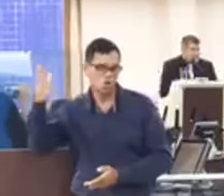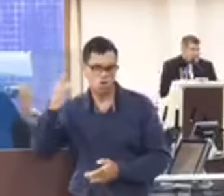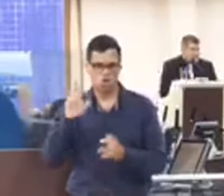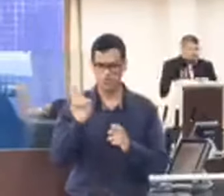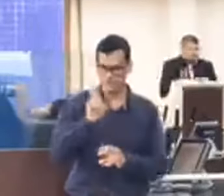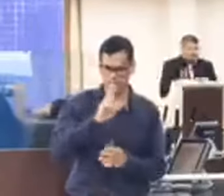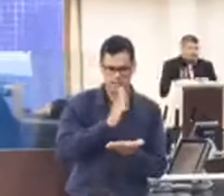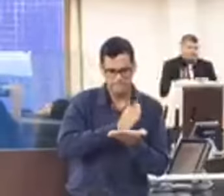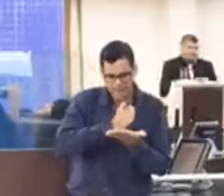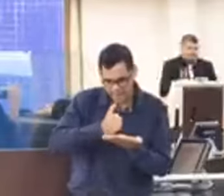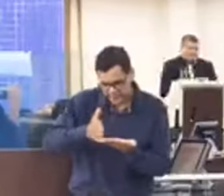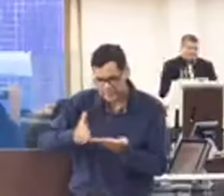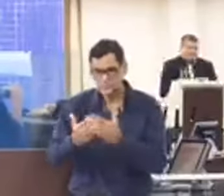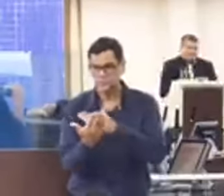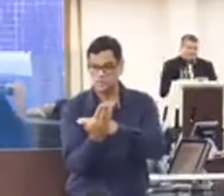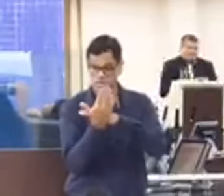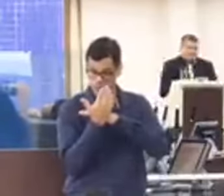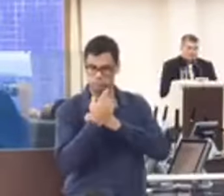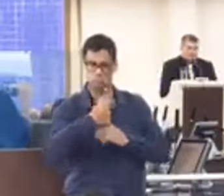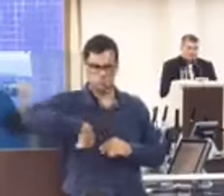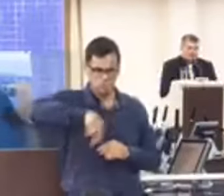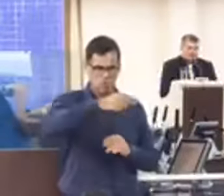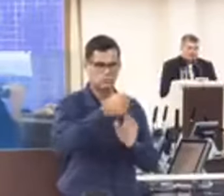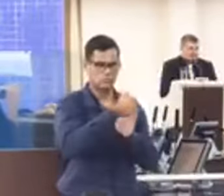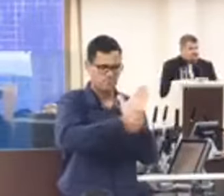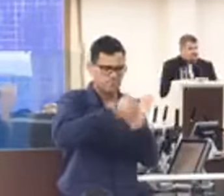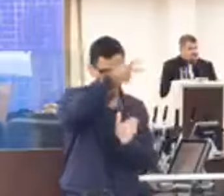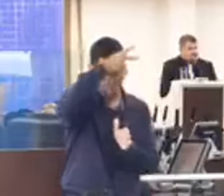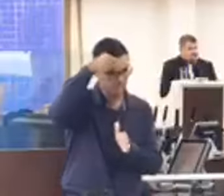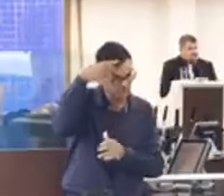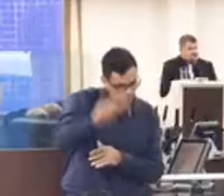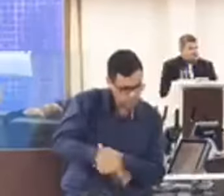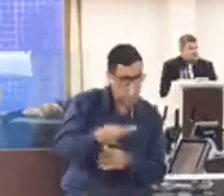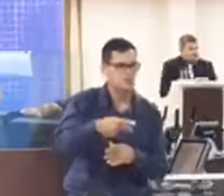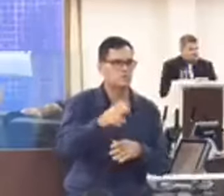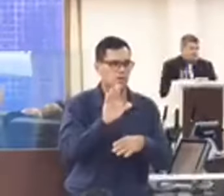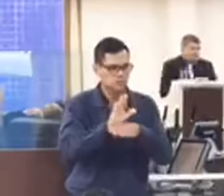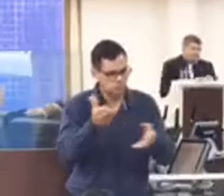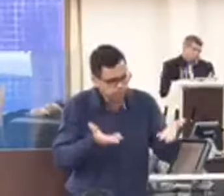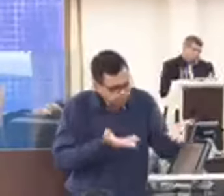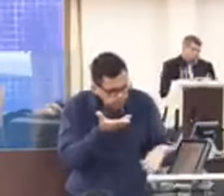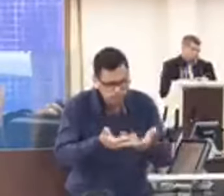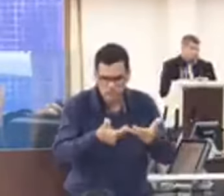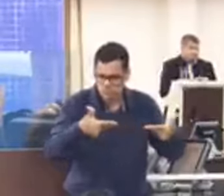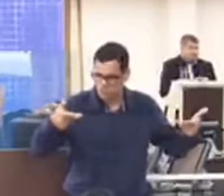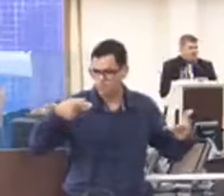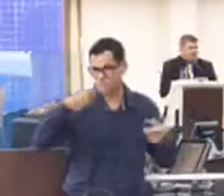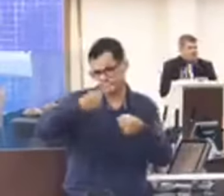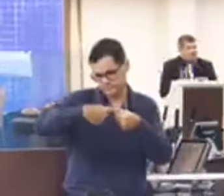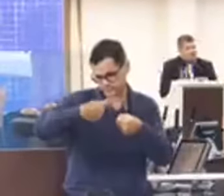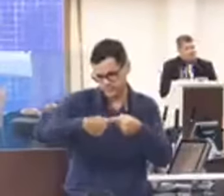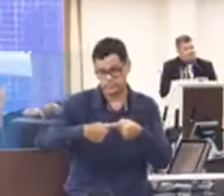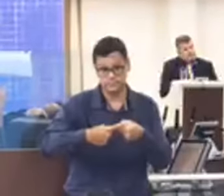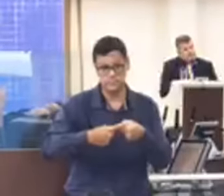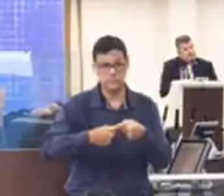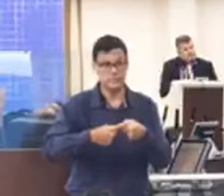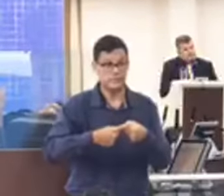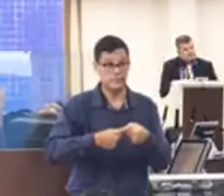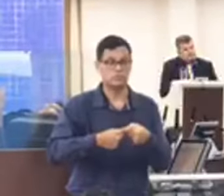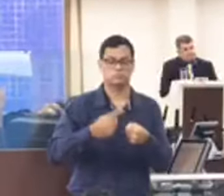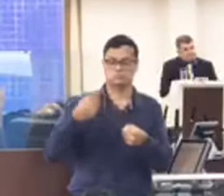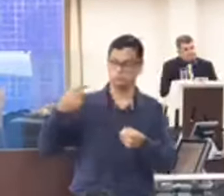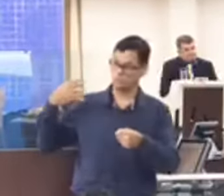parcelado durante todo esse ano, que vai nos ajudar também nas demandas do município. Então, tudo que nós fizemos até agora,